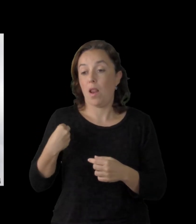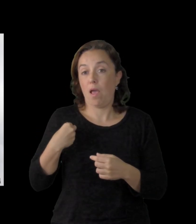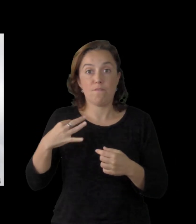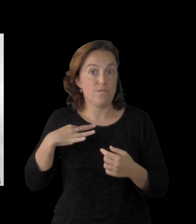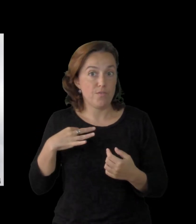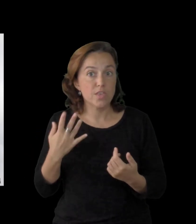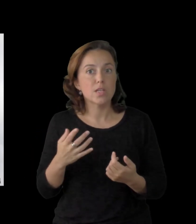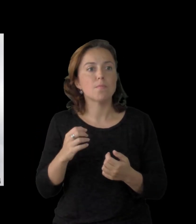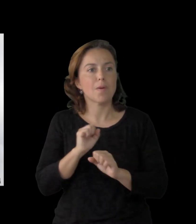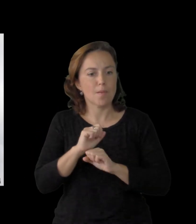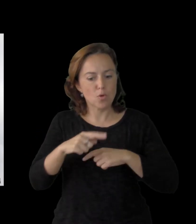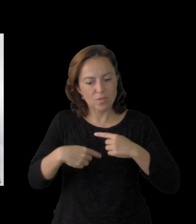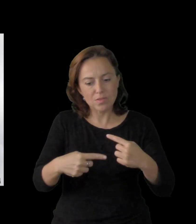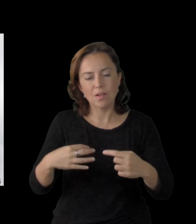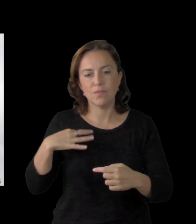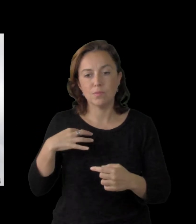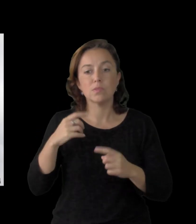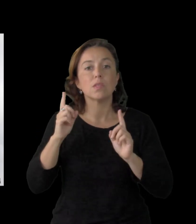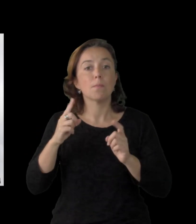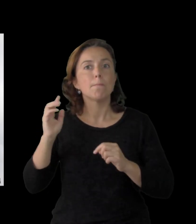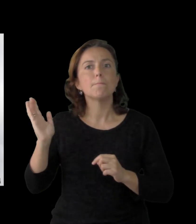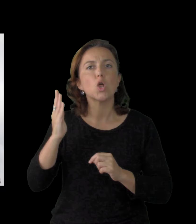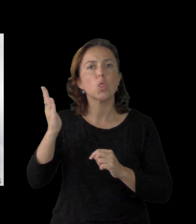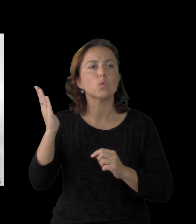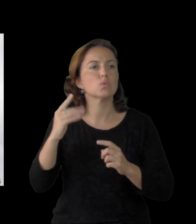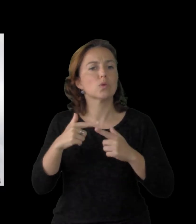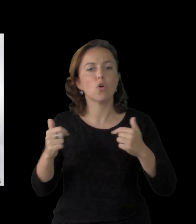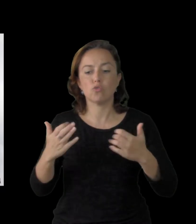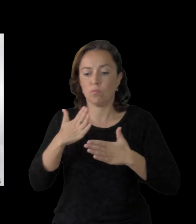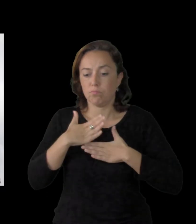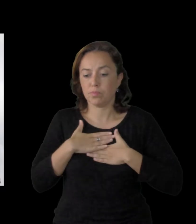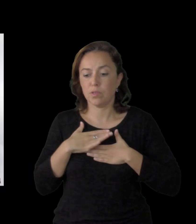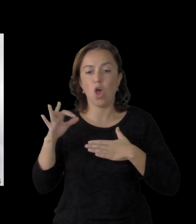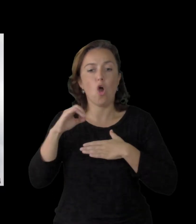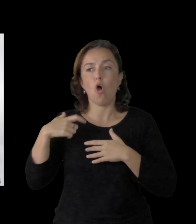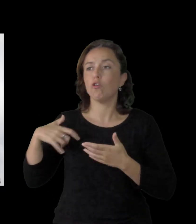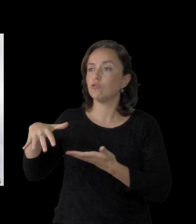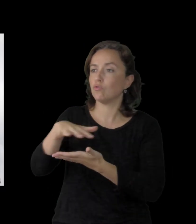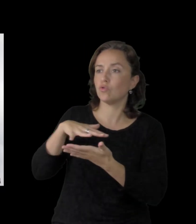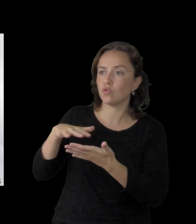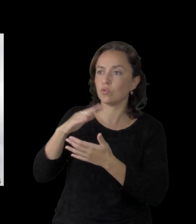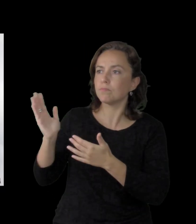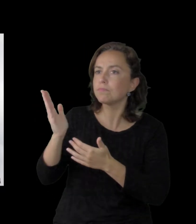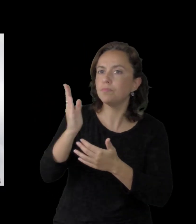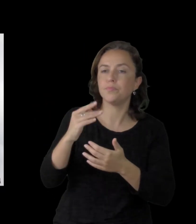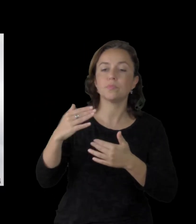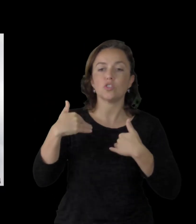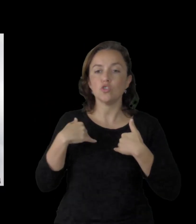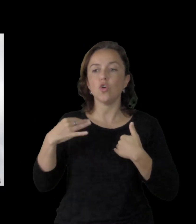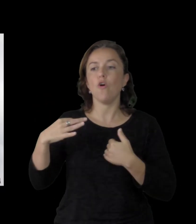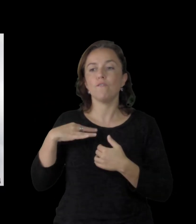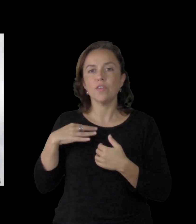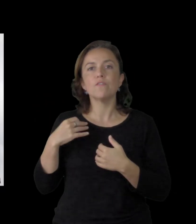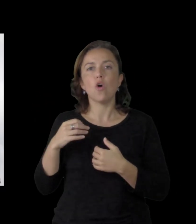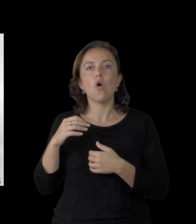y también para la productividad individual y social. Vivo